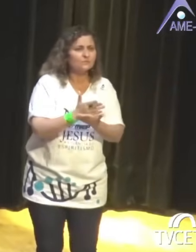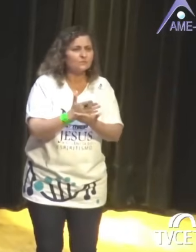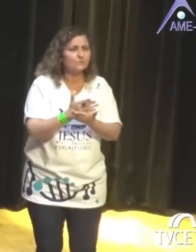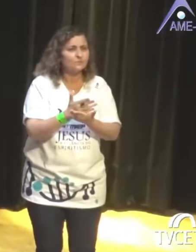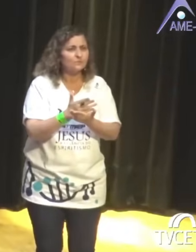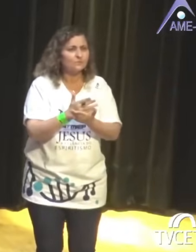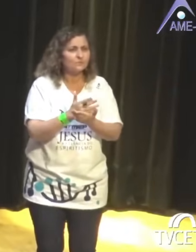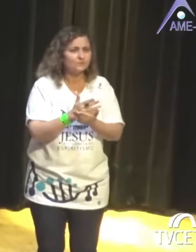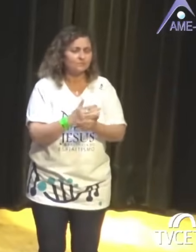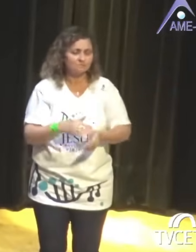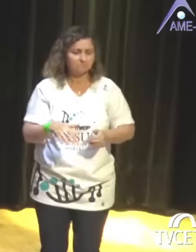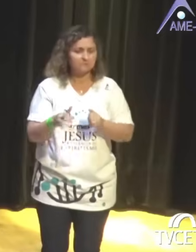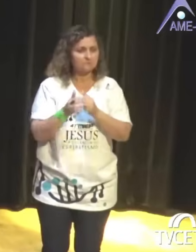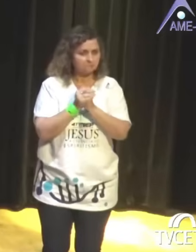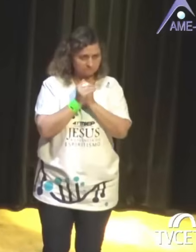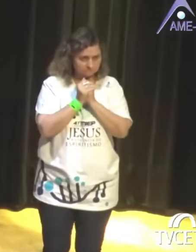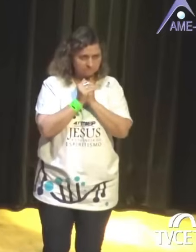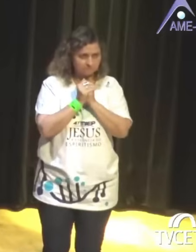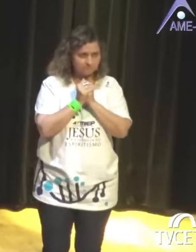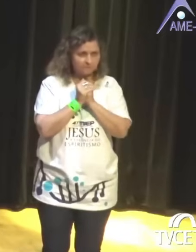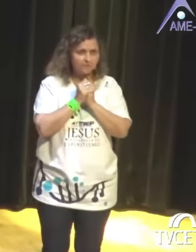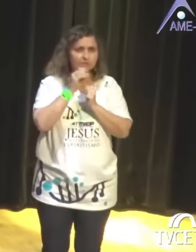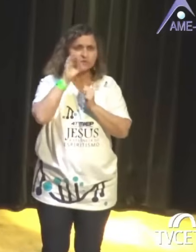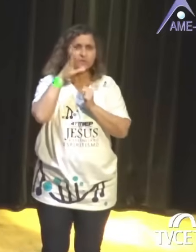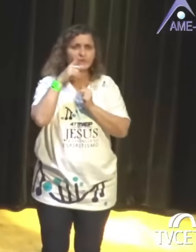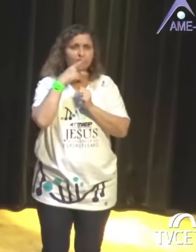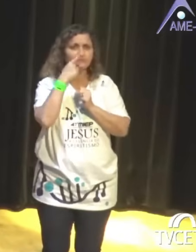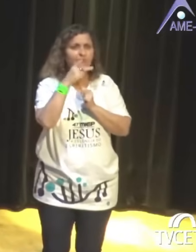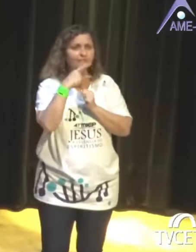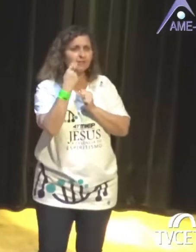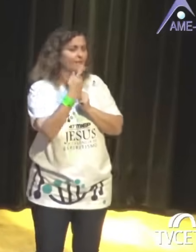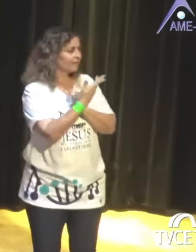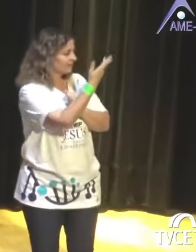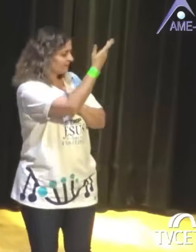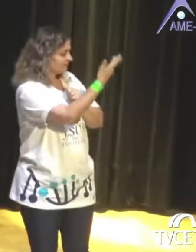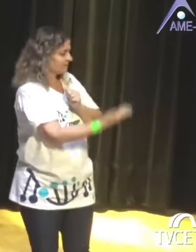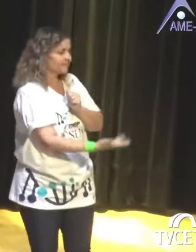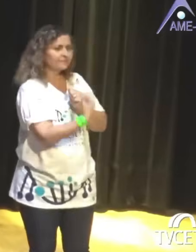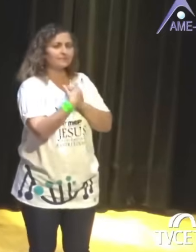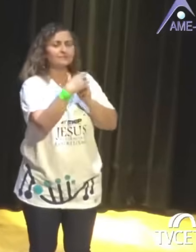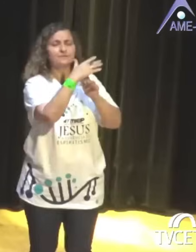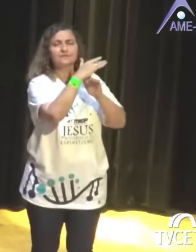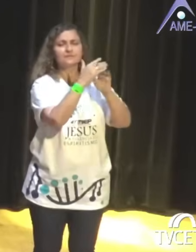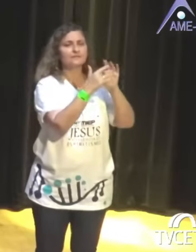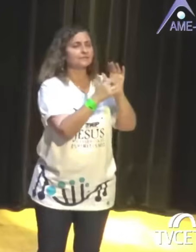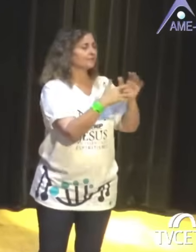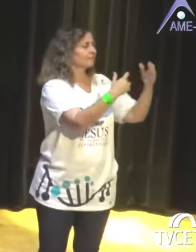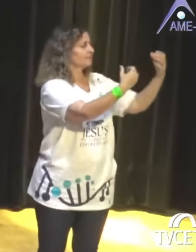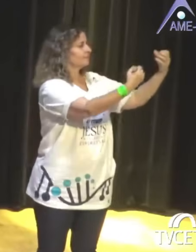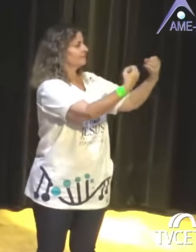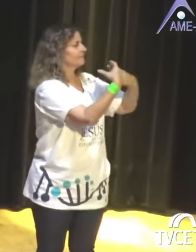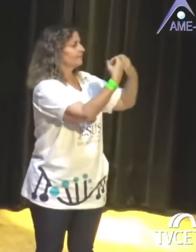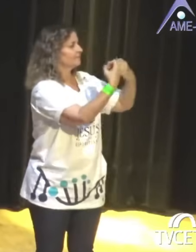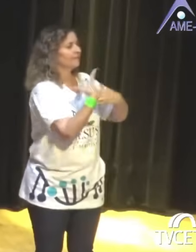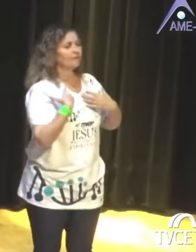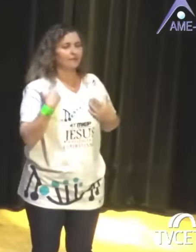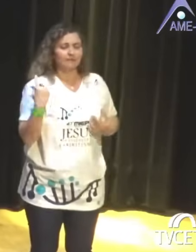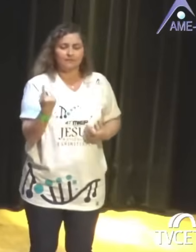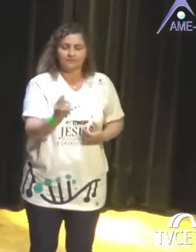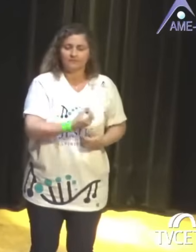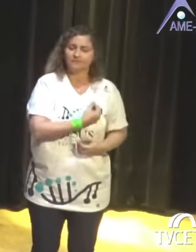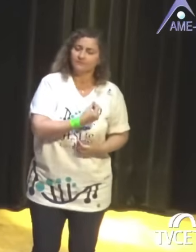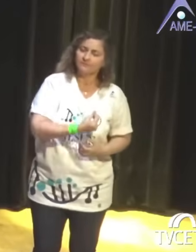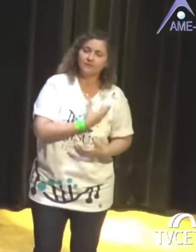e um ter da prece elogiando Jesus senhor mestre das nossas vidas